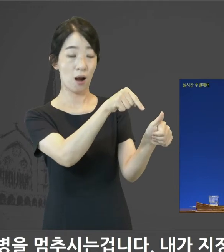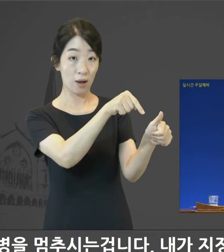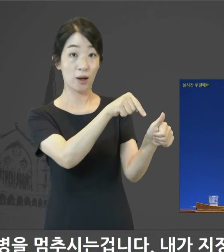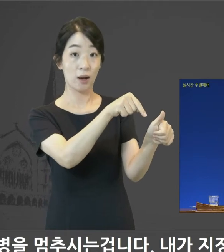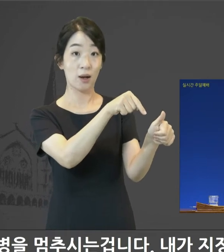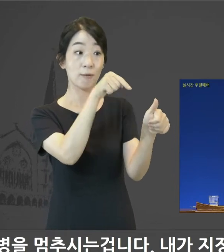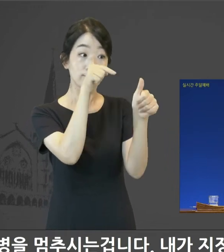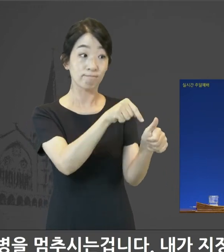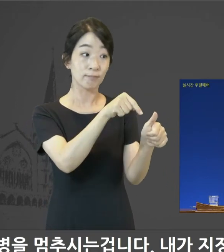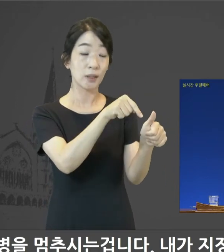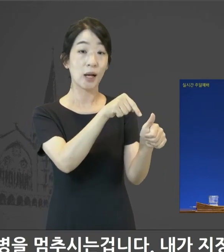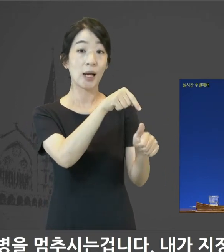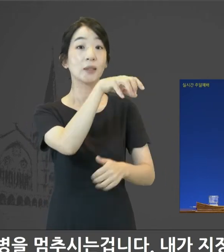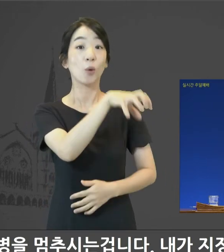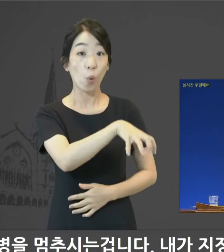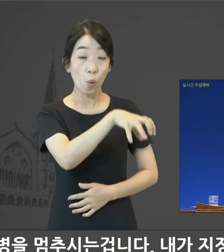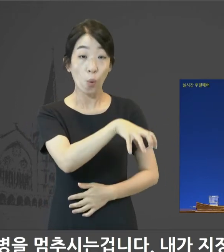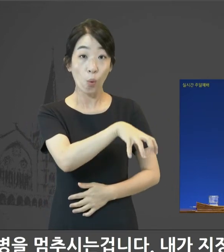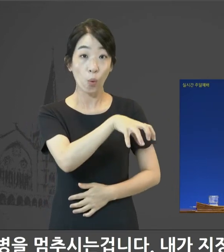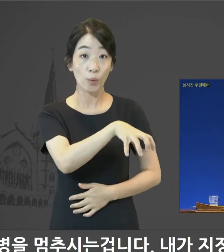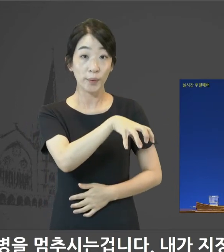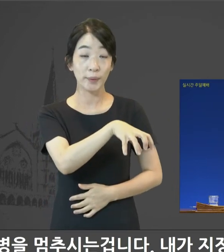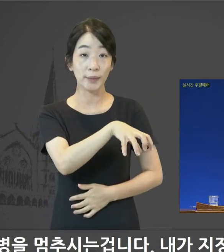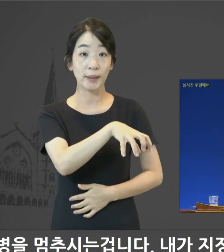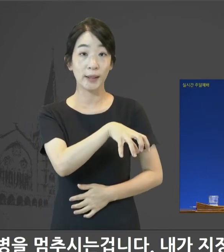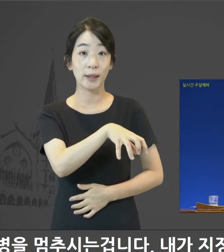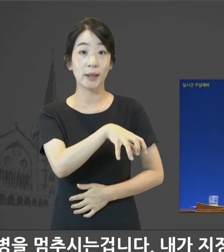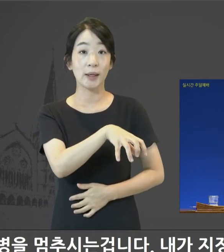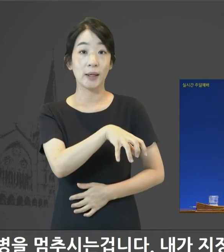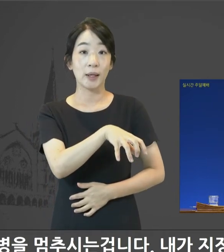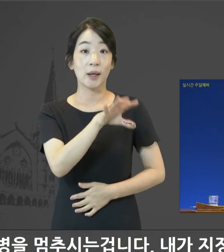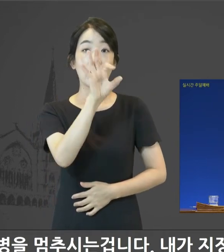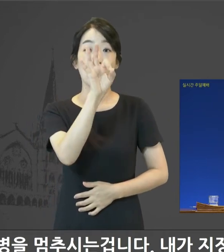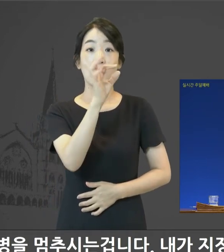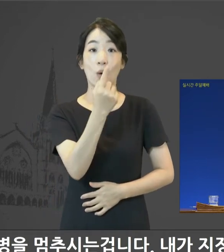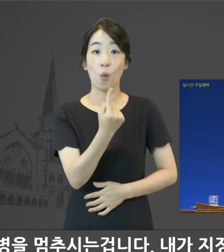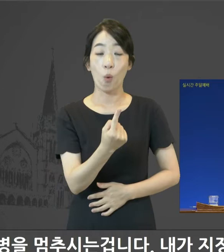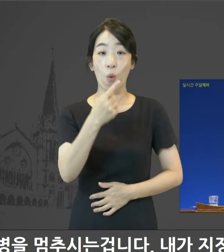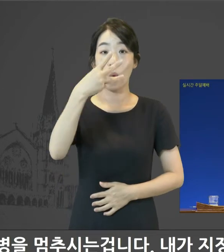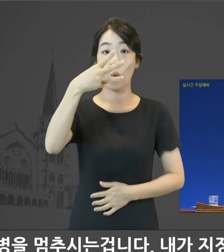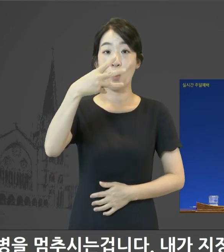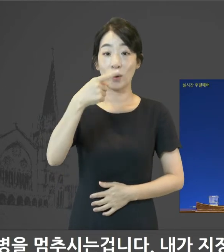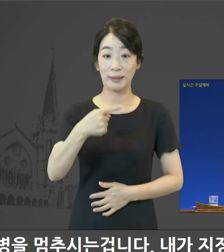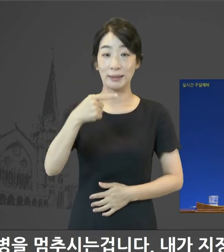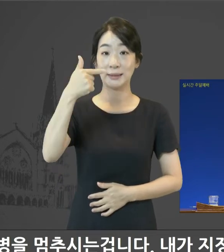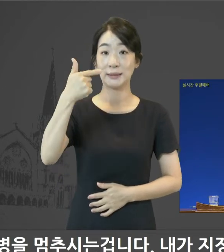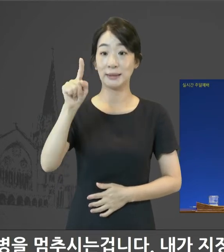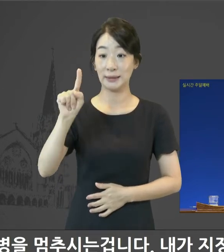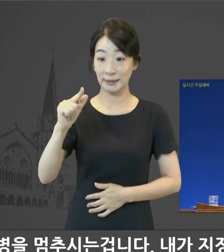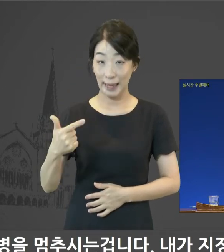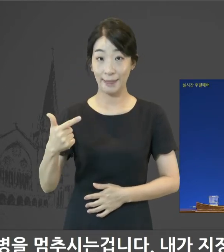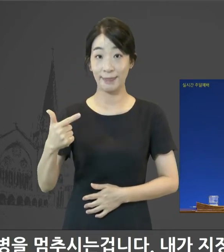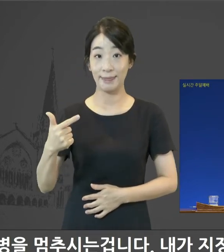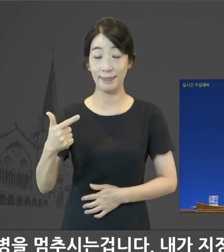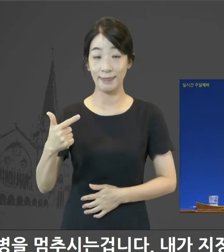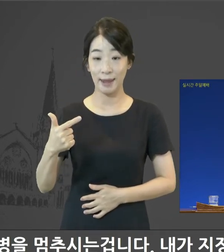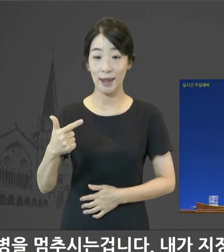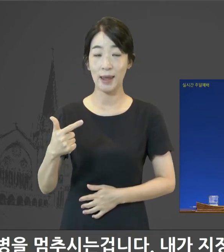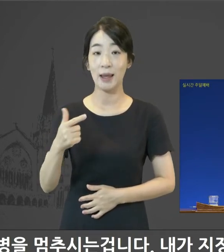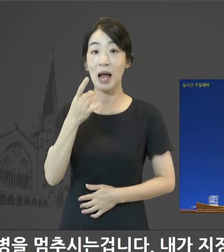장소에 쌓였냐면 이제 아시는 분 많으시죠? 오르난의 타작마당.